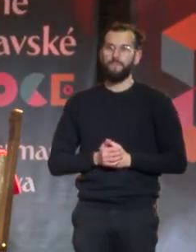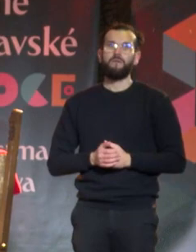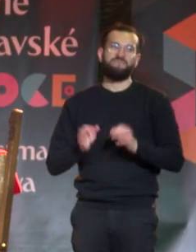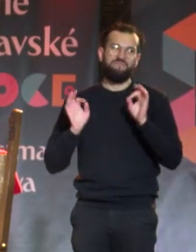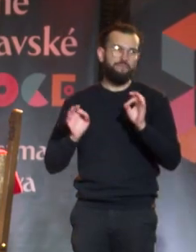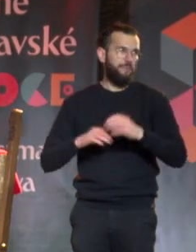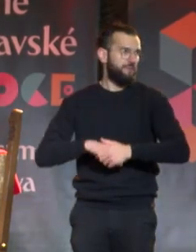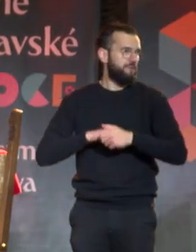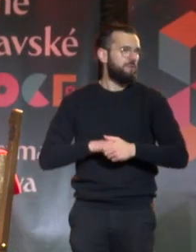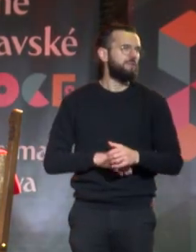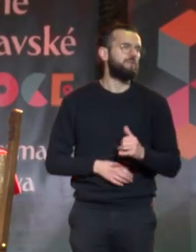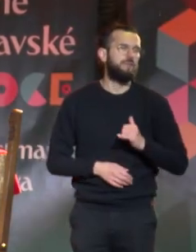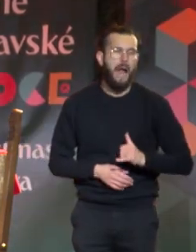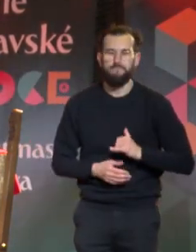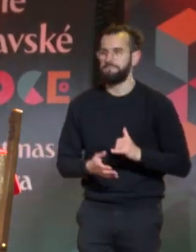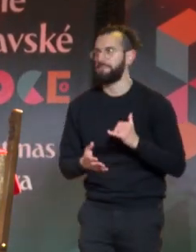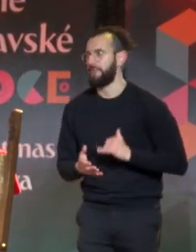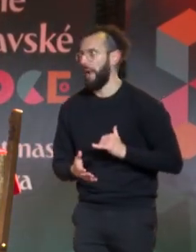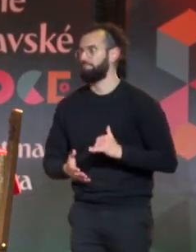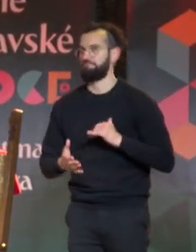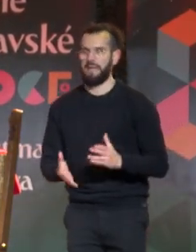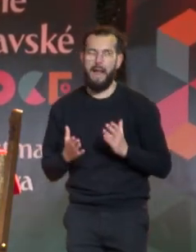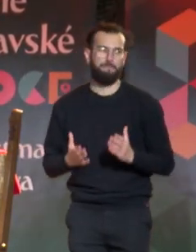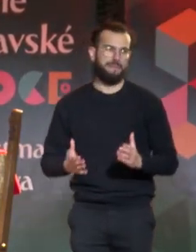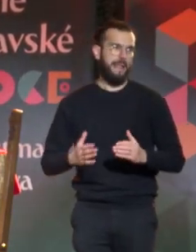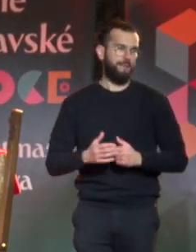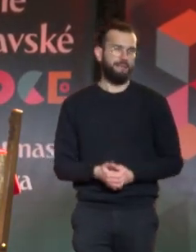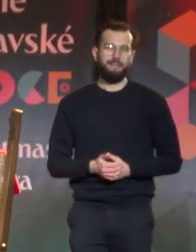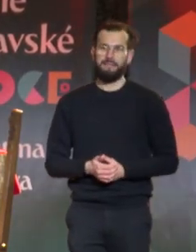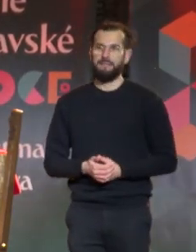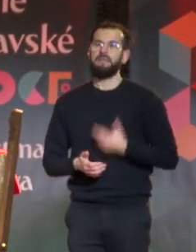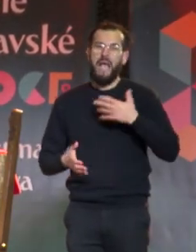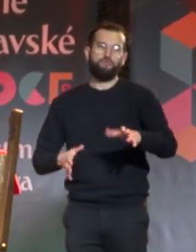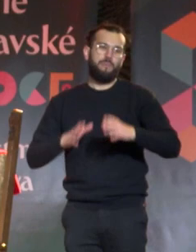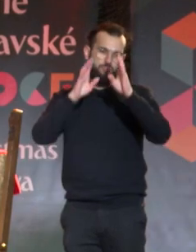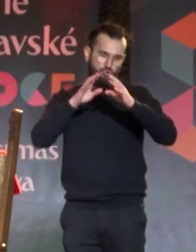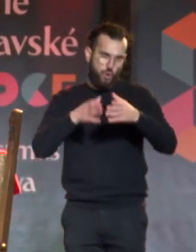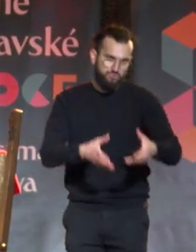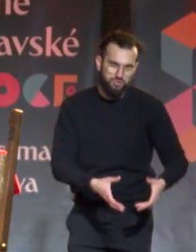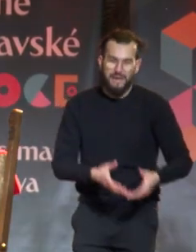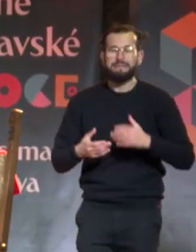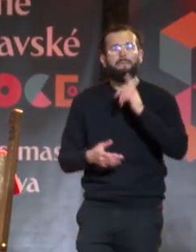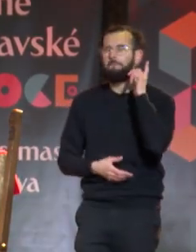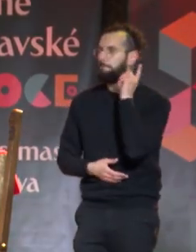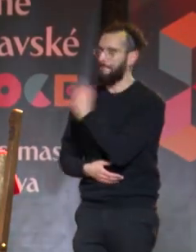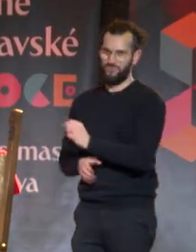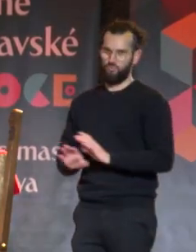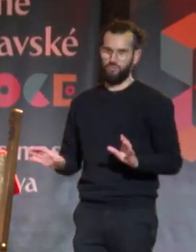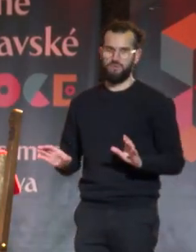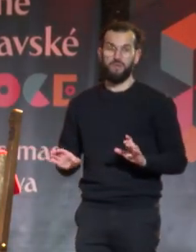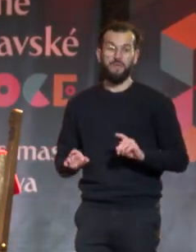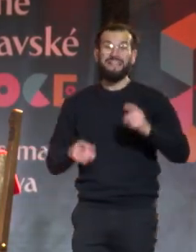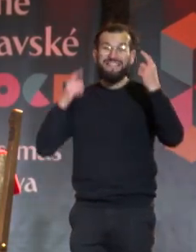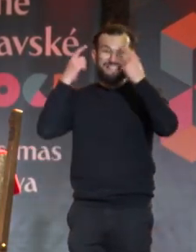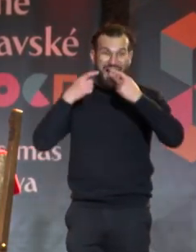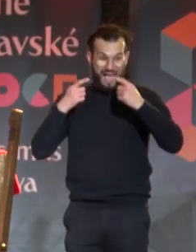zoznámenie. Trápne, trápne a trápne. Vezmem strom a chcem zmiznúť. Ale Slávka ho vezme za